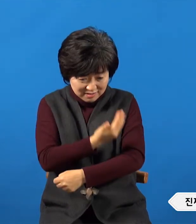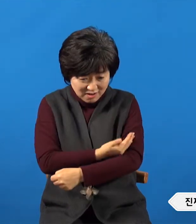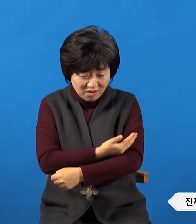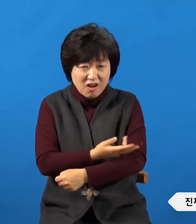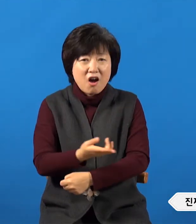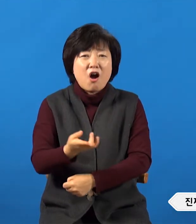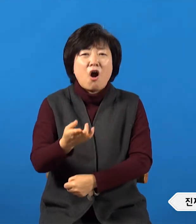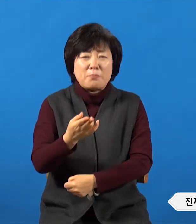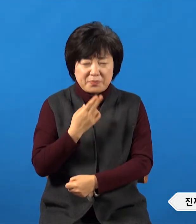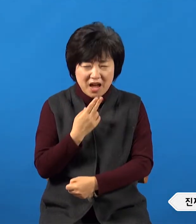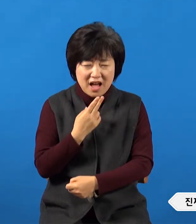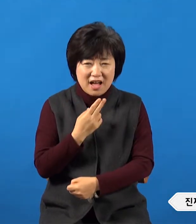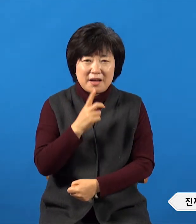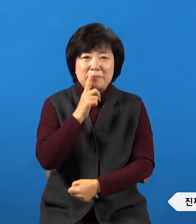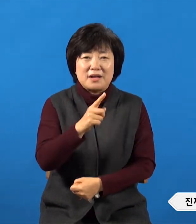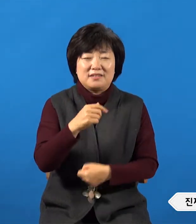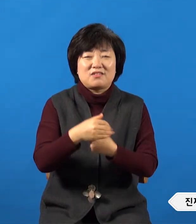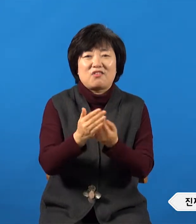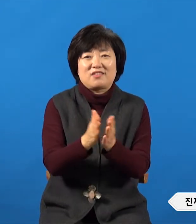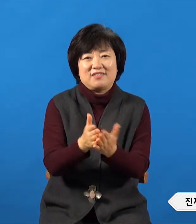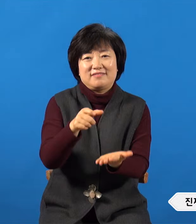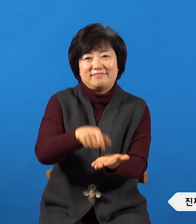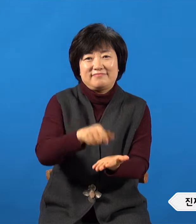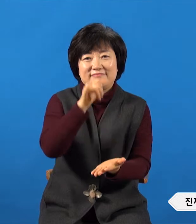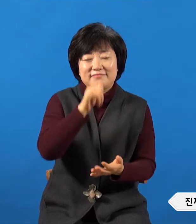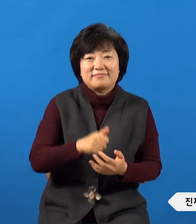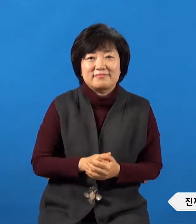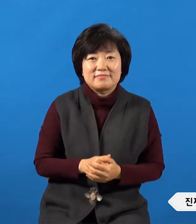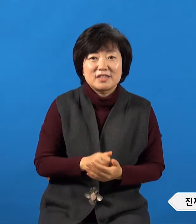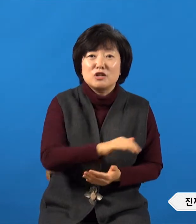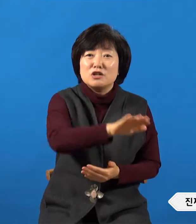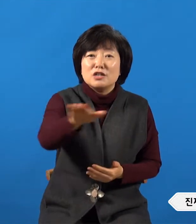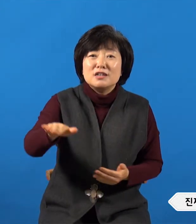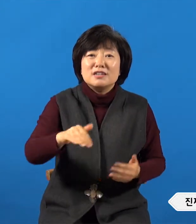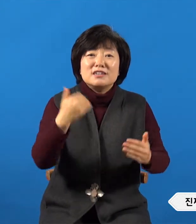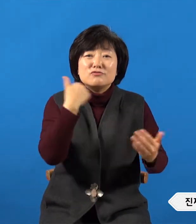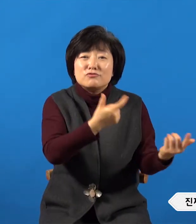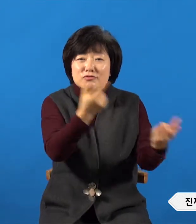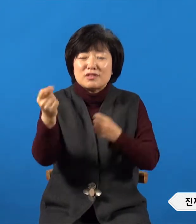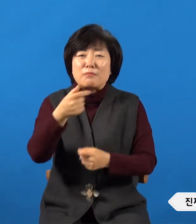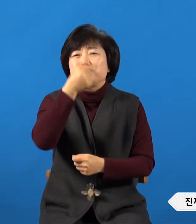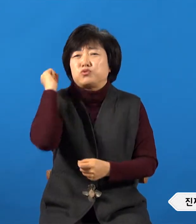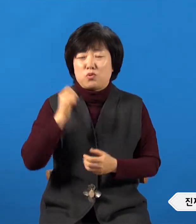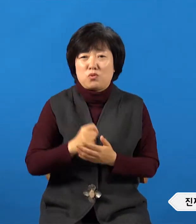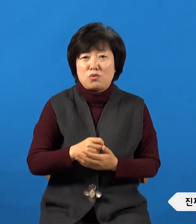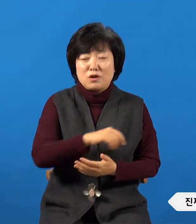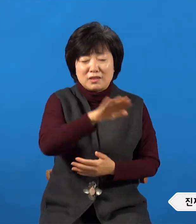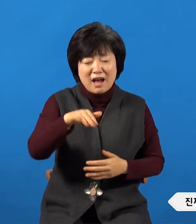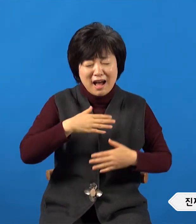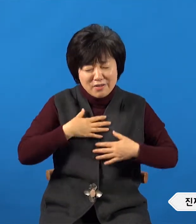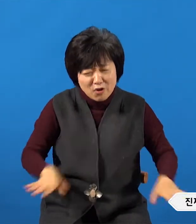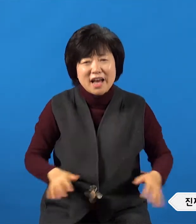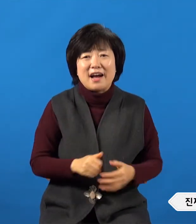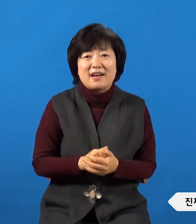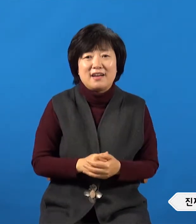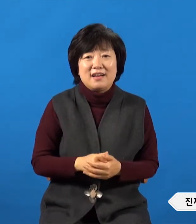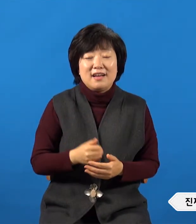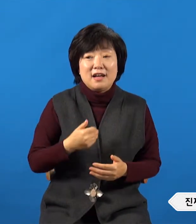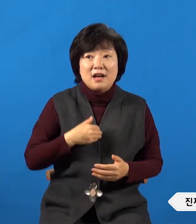아무도 없다라고 성경은 말씀하고 있다는 것입니다. 우리는 다 부족합니다. 우리는 다